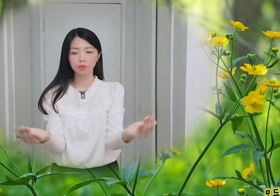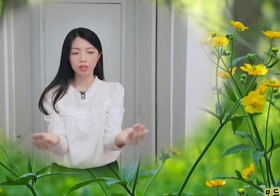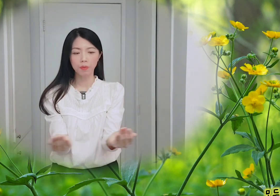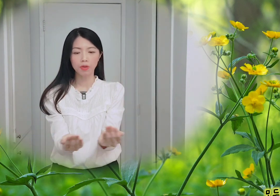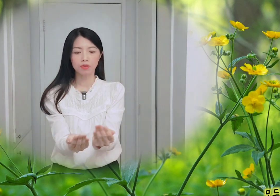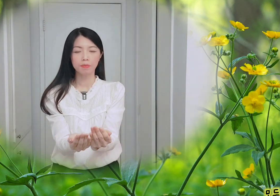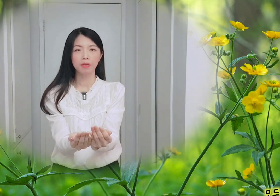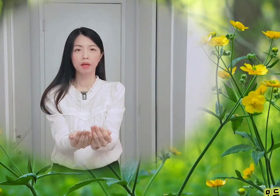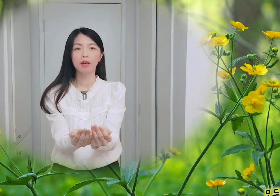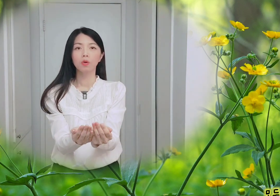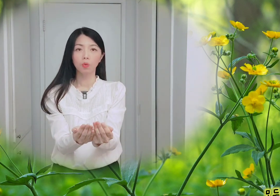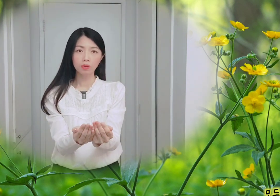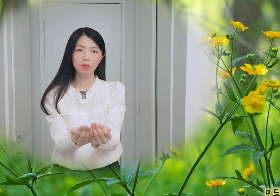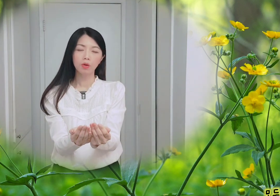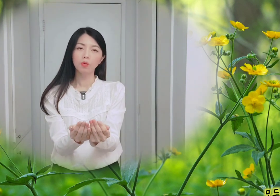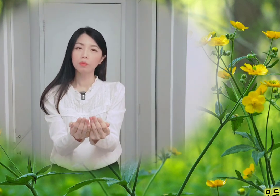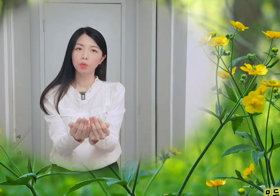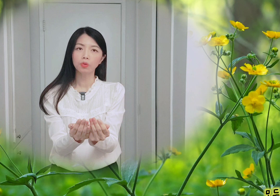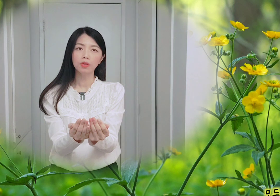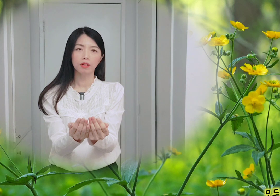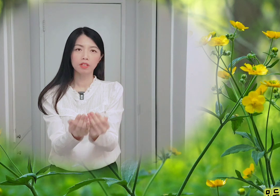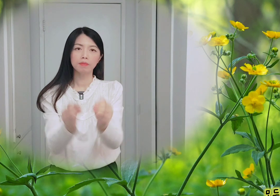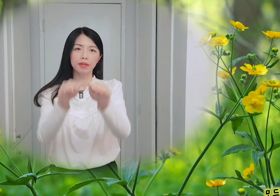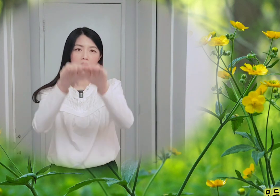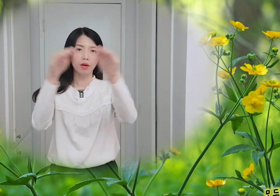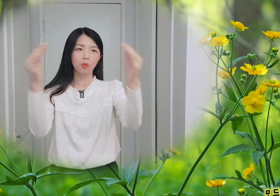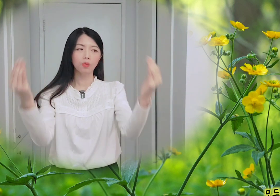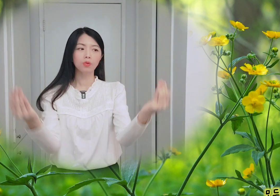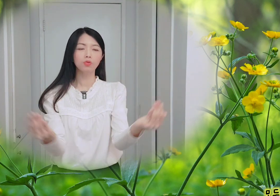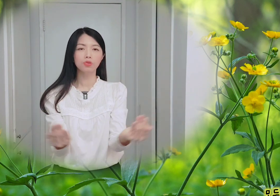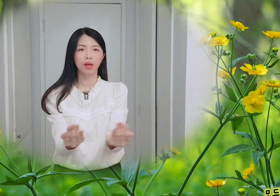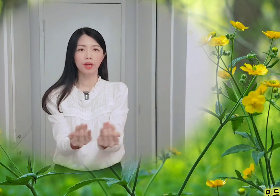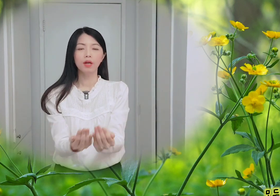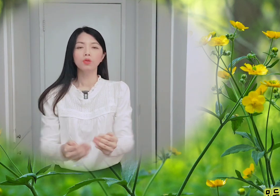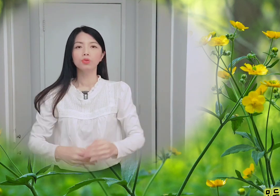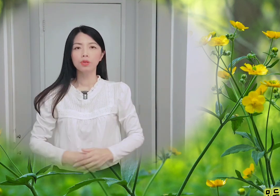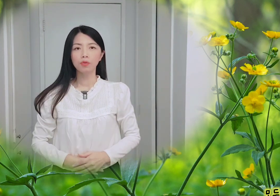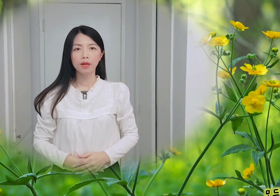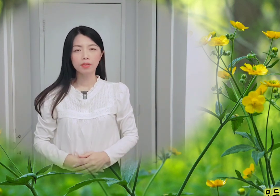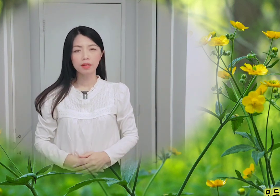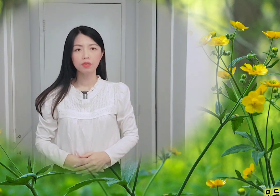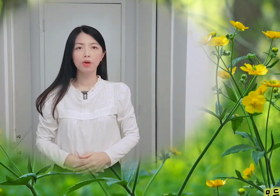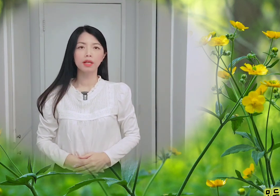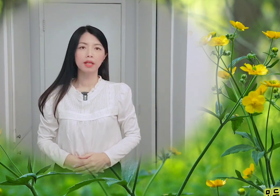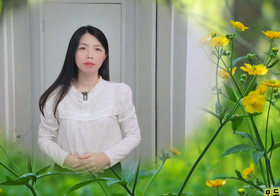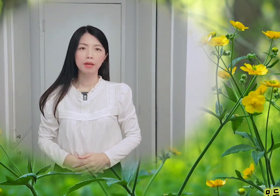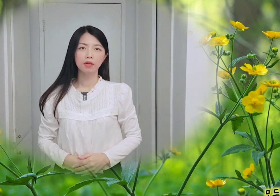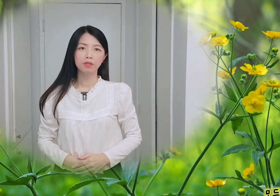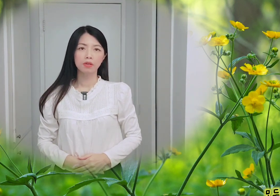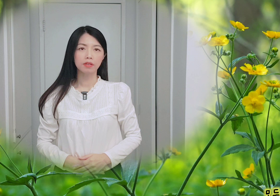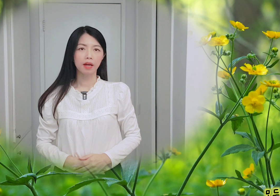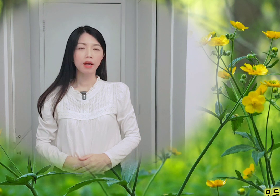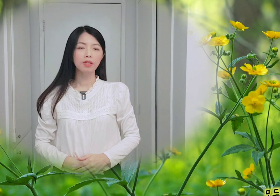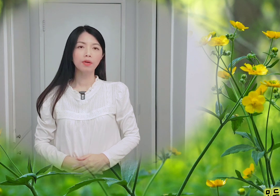손을 둥글게 표현해 주시면 온 혹은 모두 이런 뜻입니다. 온 우주에. 우주라고 한 뜻의 수어가 있긴